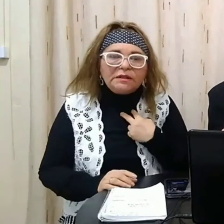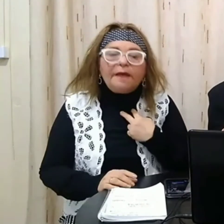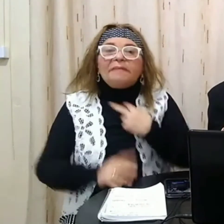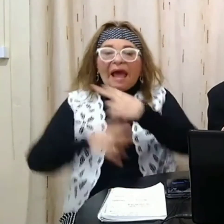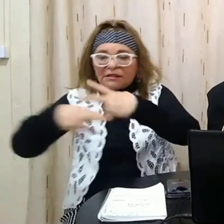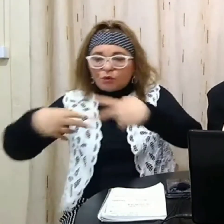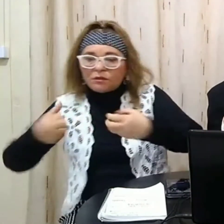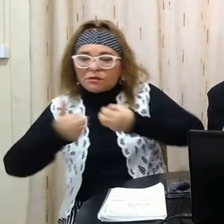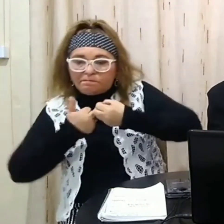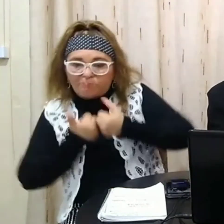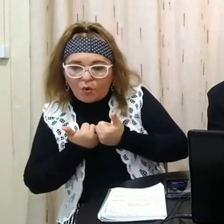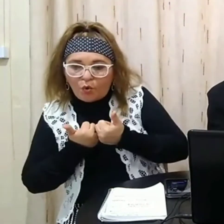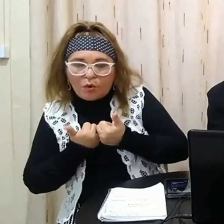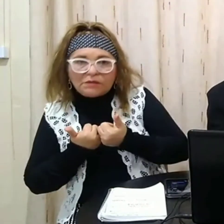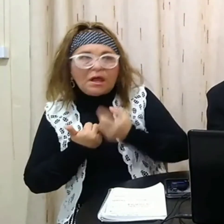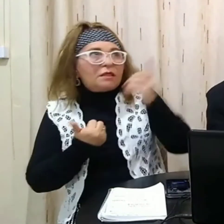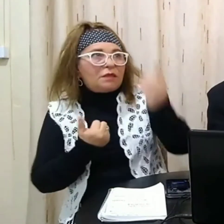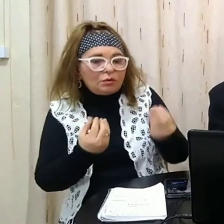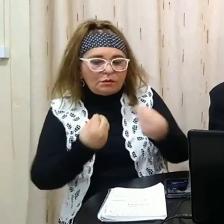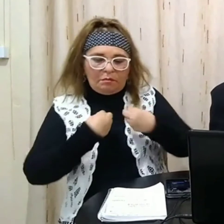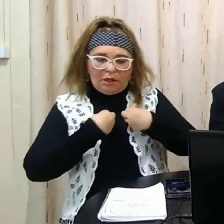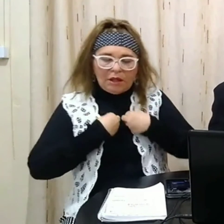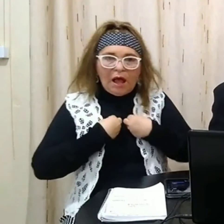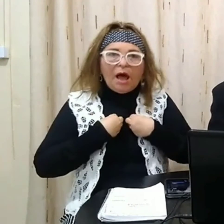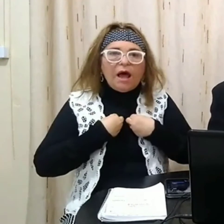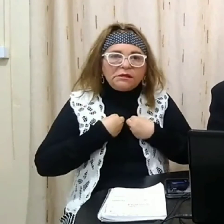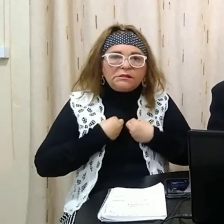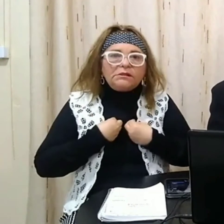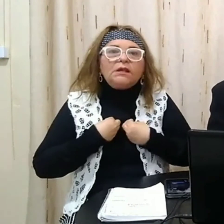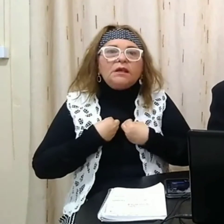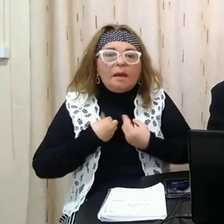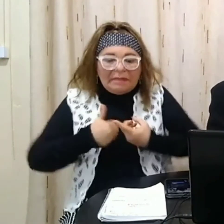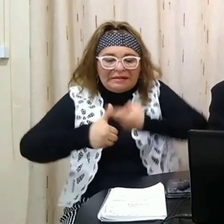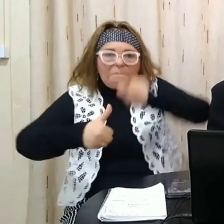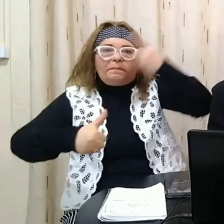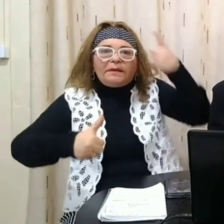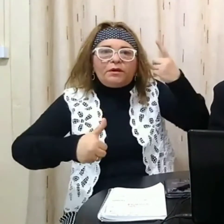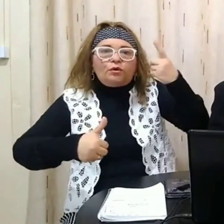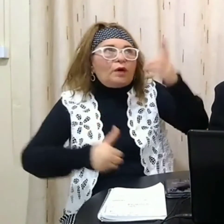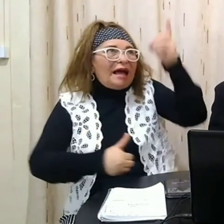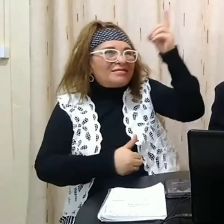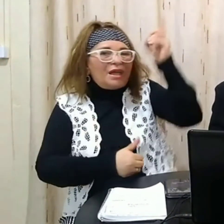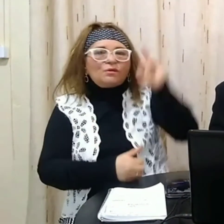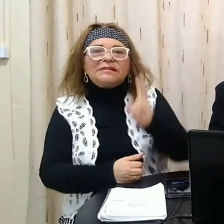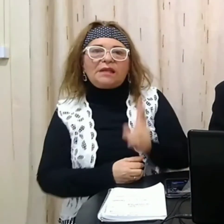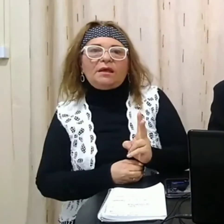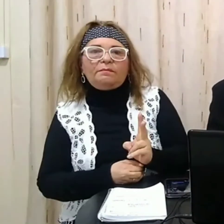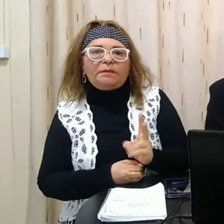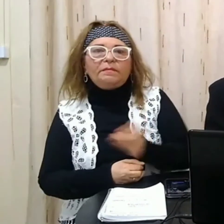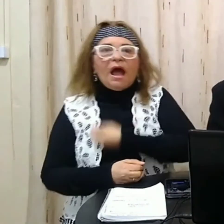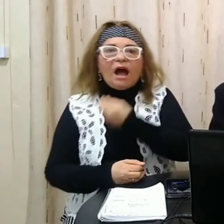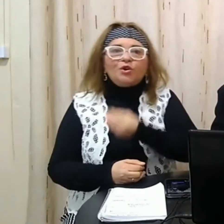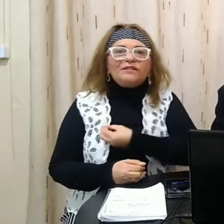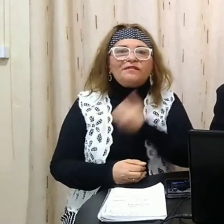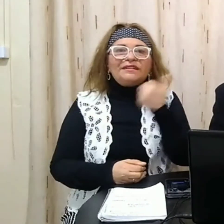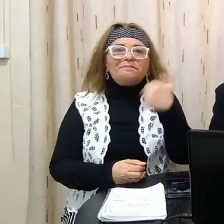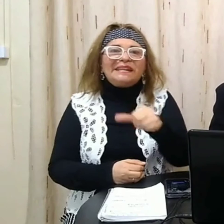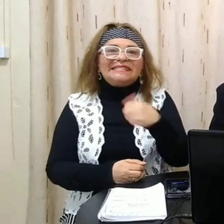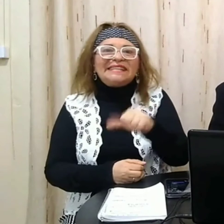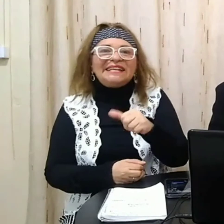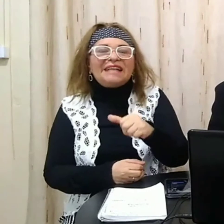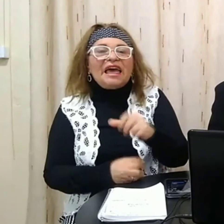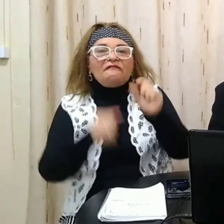lícitas, permitidas, em segundo plano, mas Deus sempre em primeiro plano. A nossa vida tem que agradar o